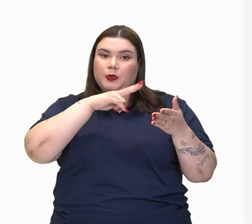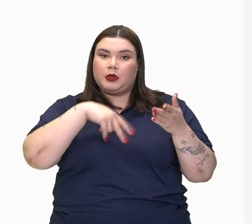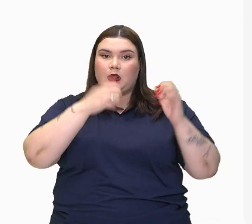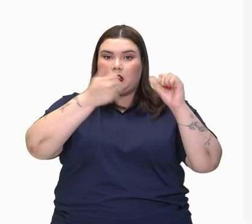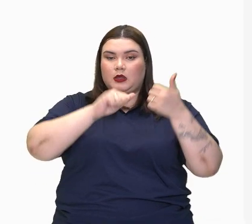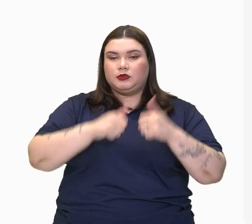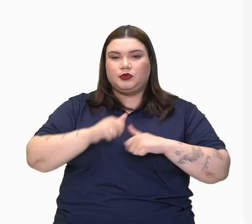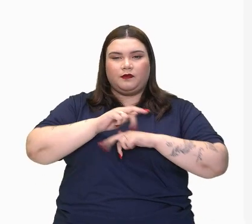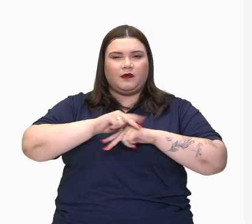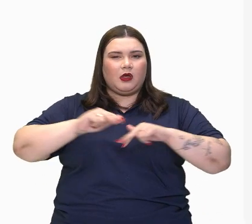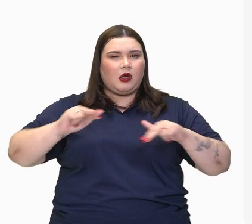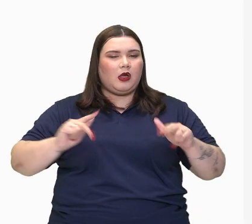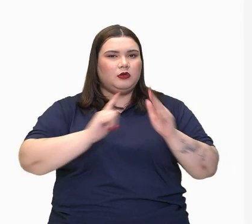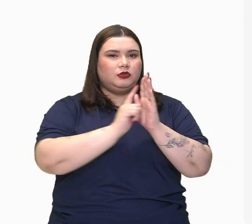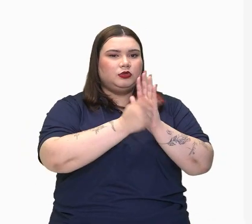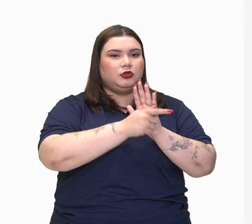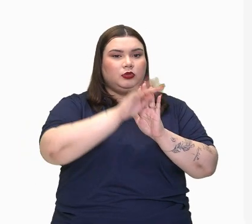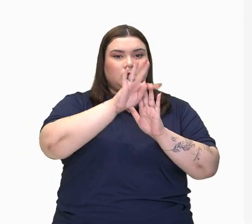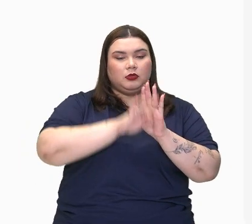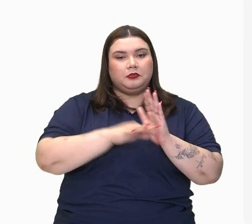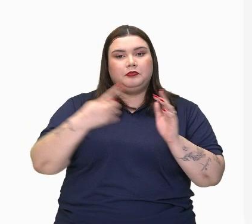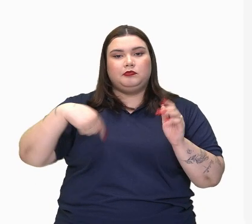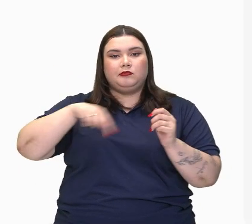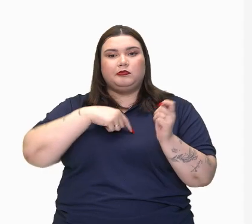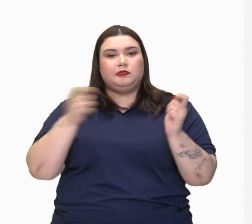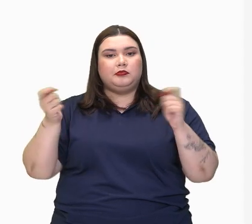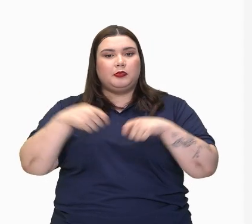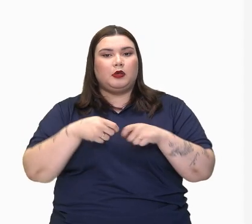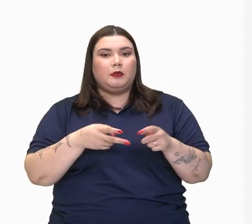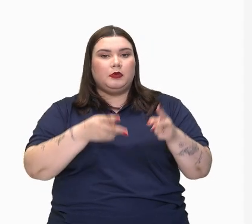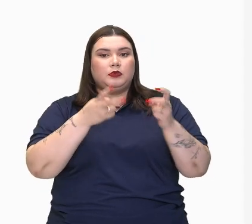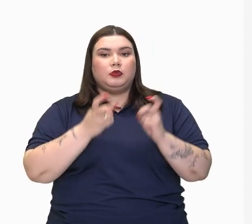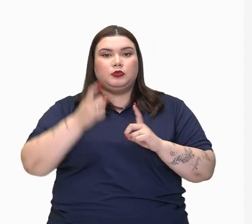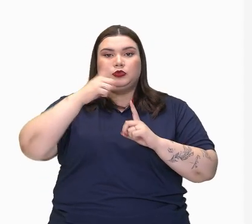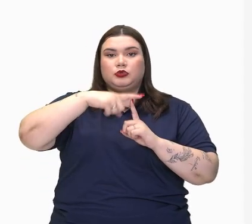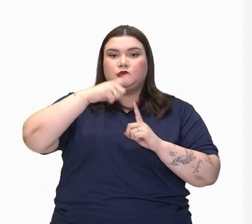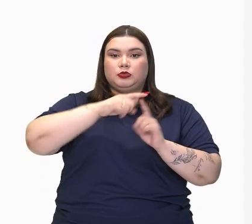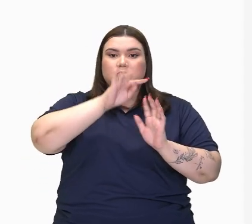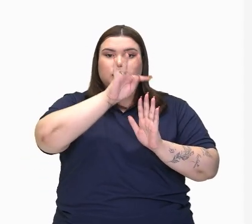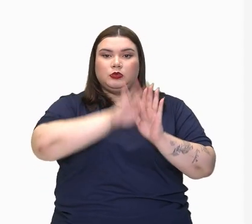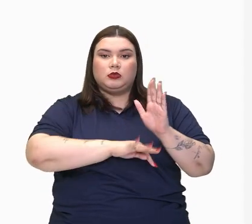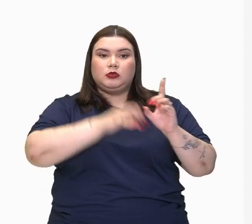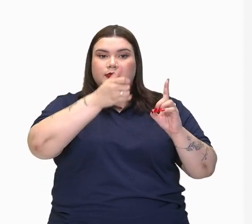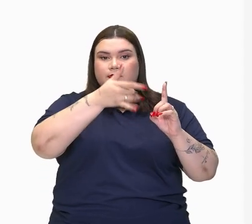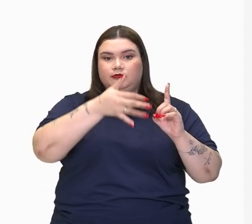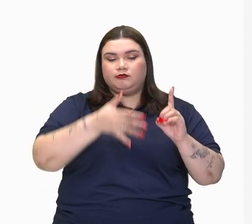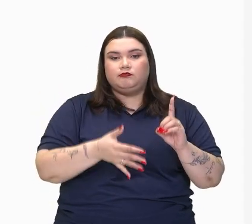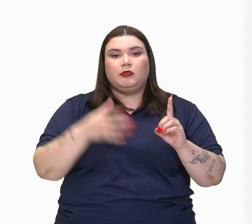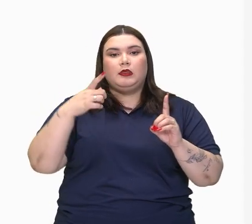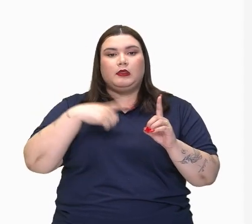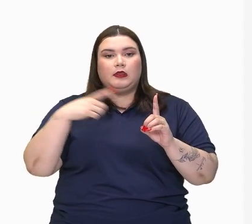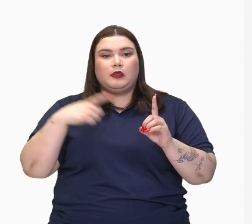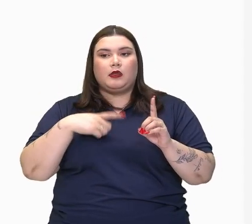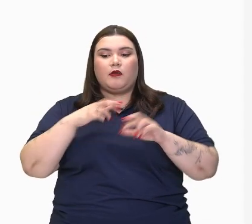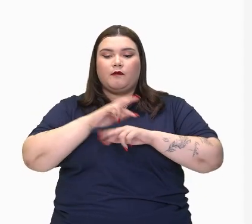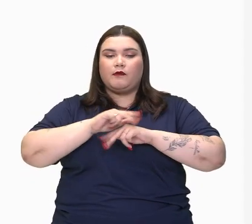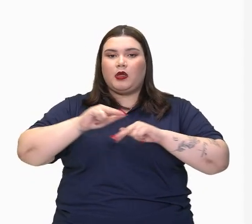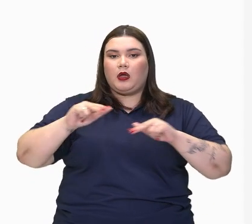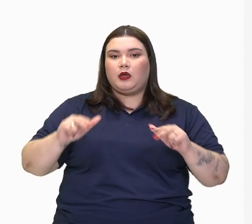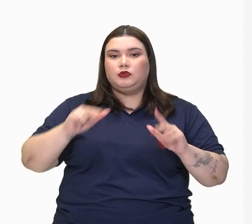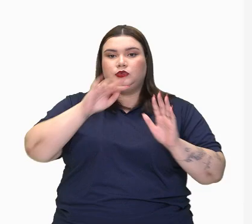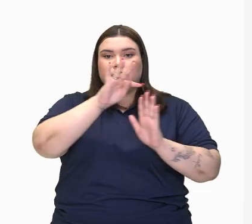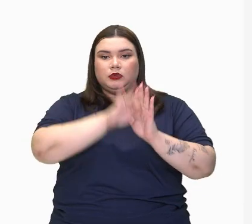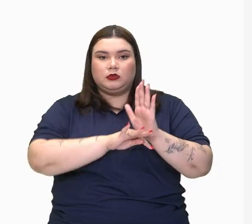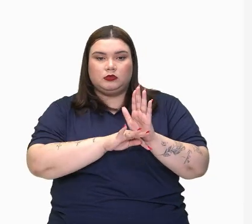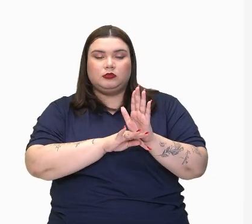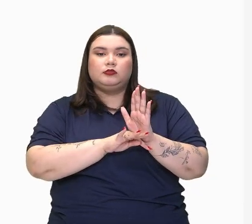leitura e análise de diferentes gêneros textuais, podemos observar que o tipo textual descrição está presente em diferentes